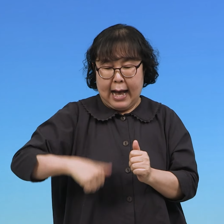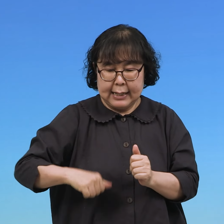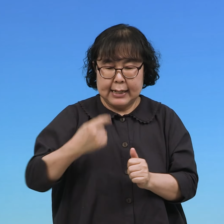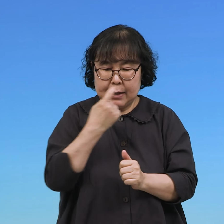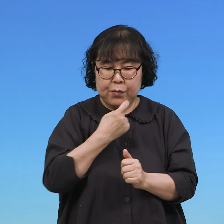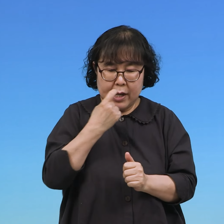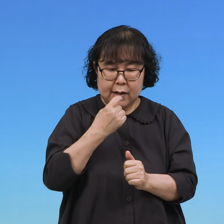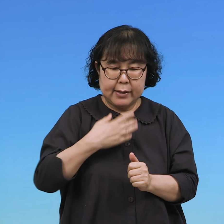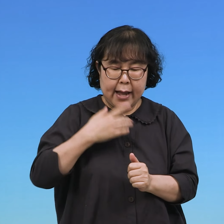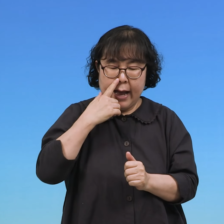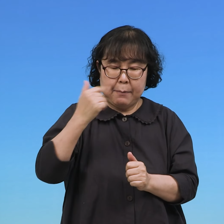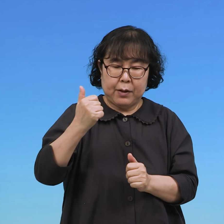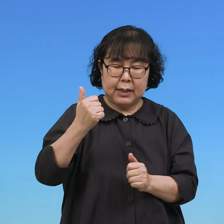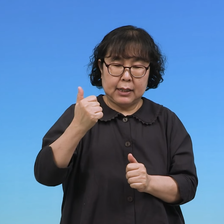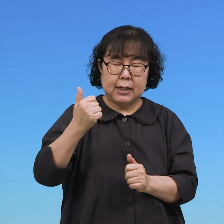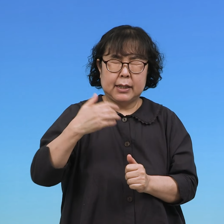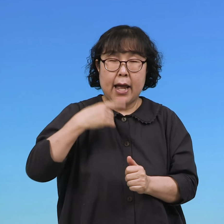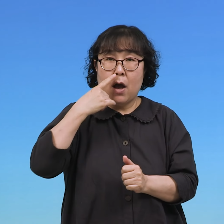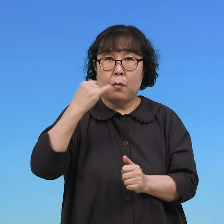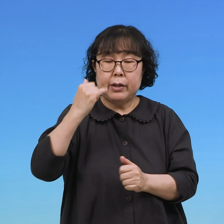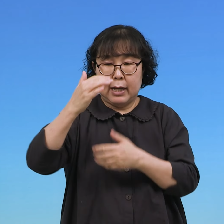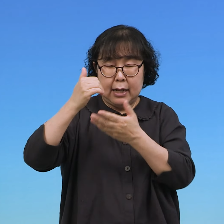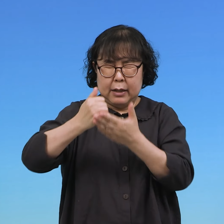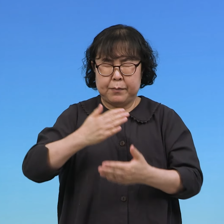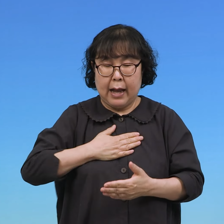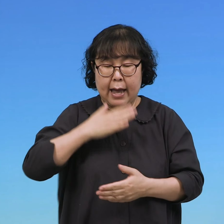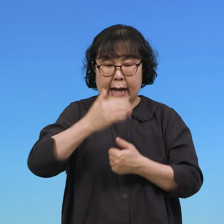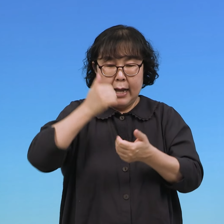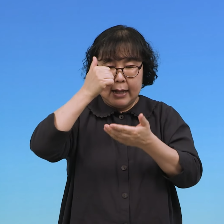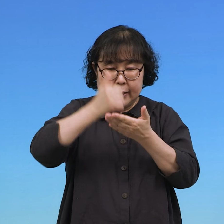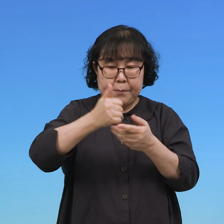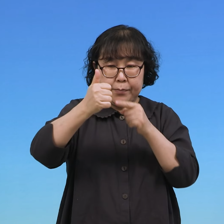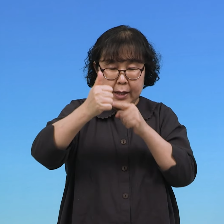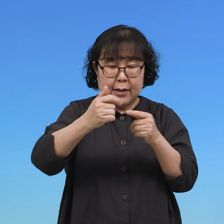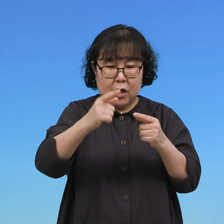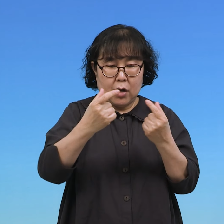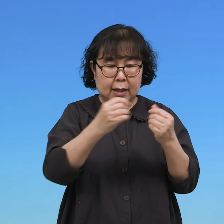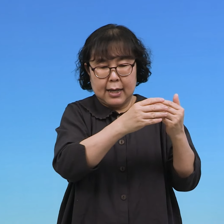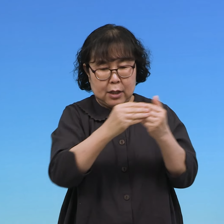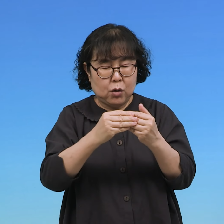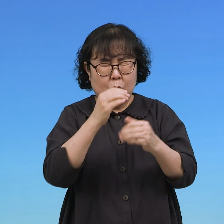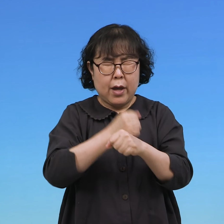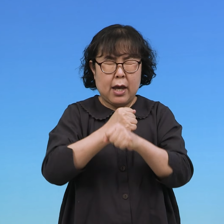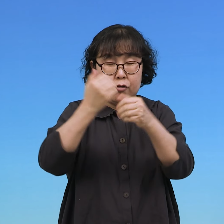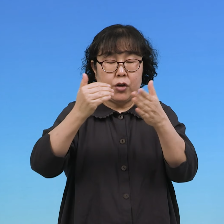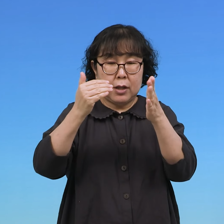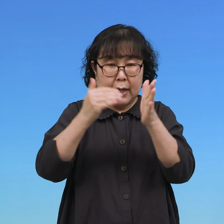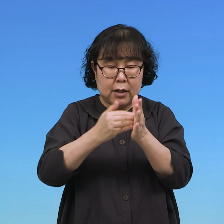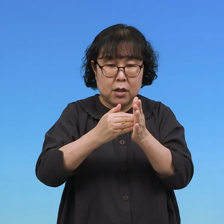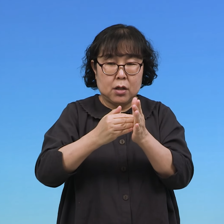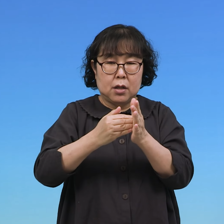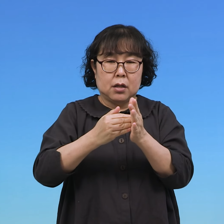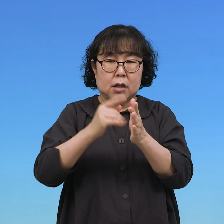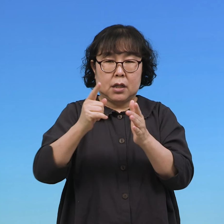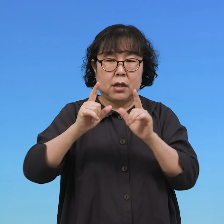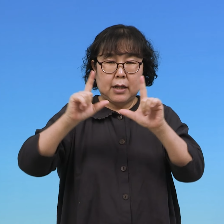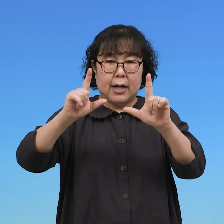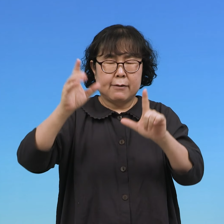내 어머니 하나님, 나의 하나님께서 나를 이렇게 인도해 주셨다고 고백하는 그날을